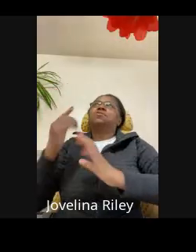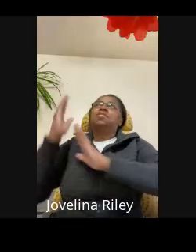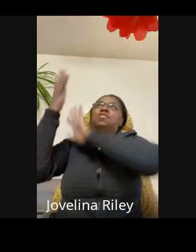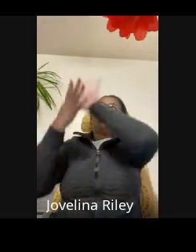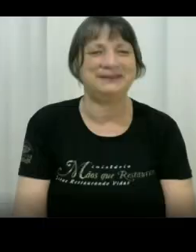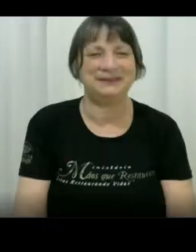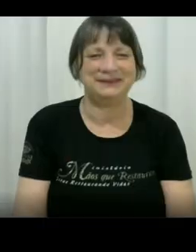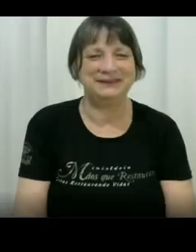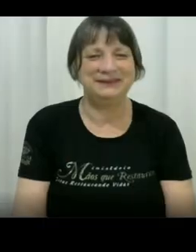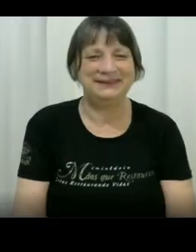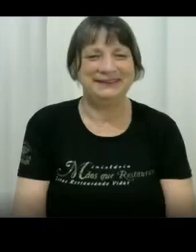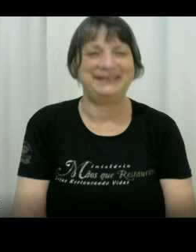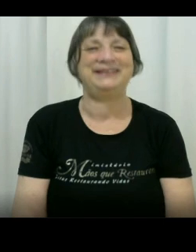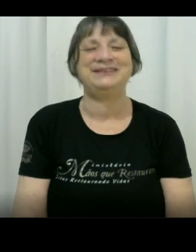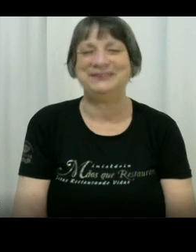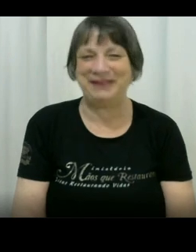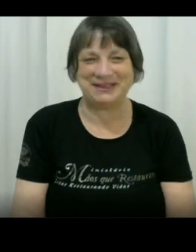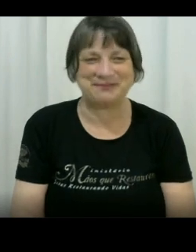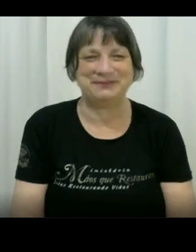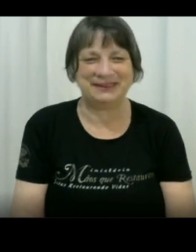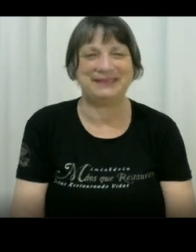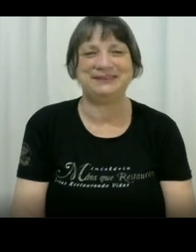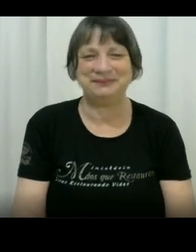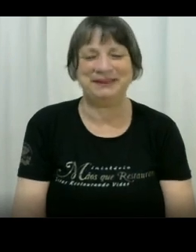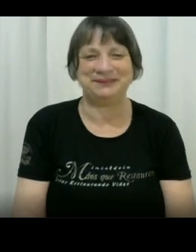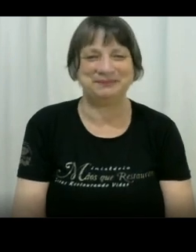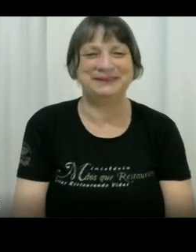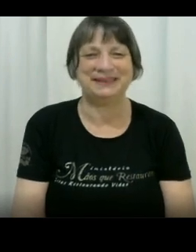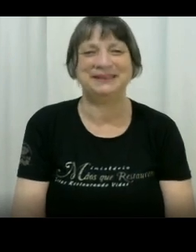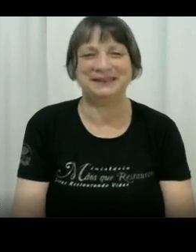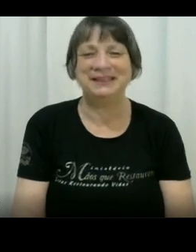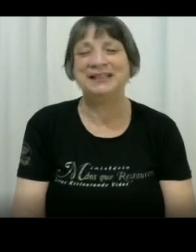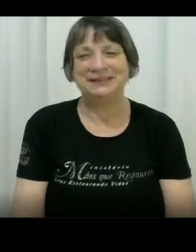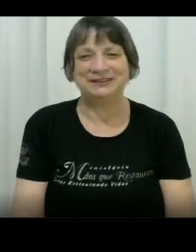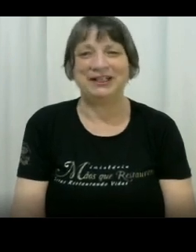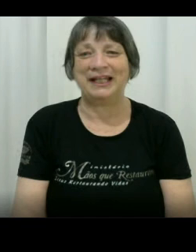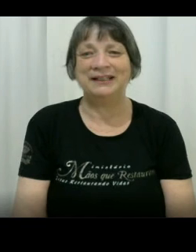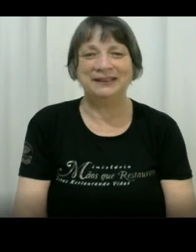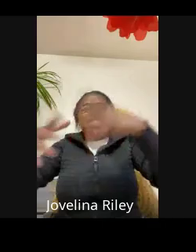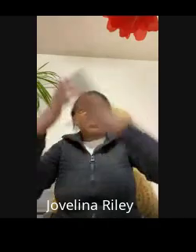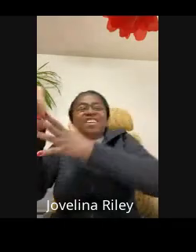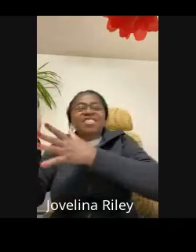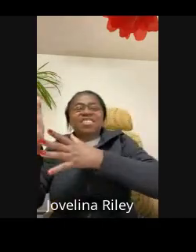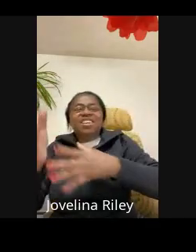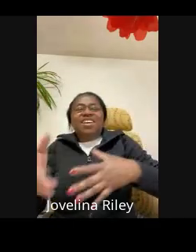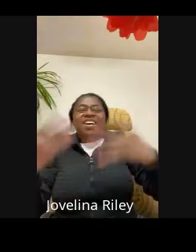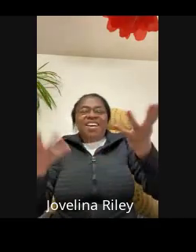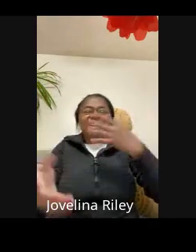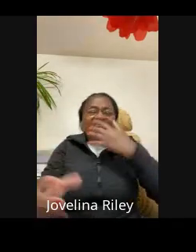Deu? Uhum. Isso mesmo. Uhum. Tentei, aí